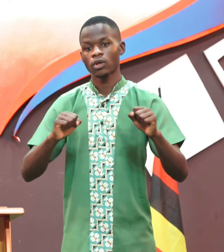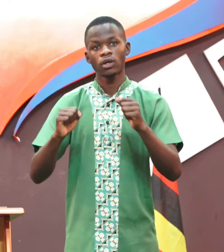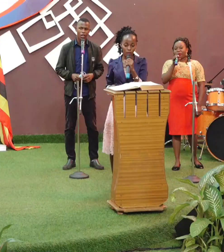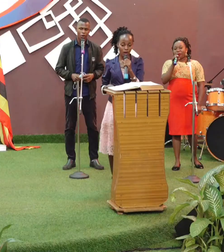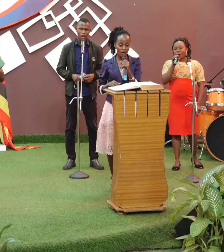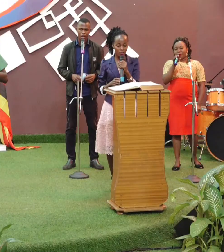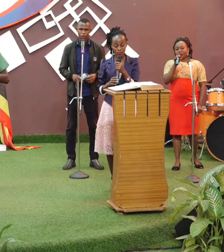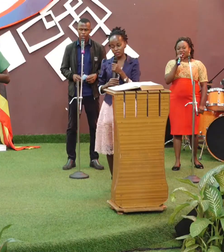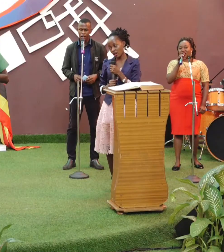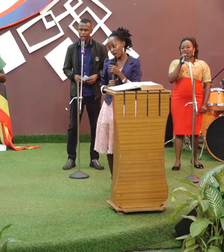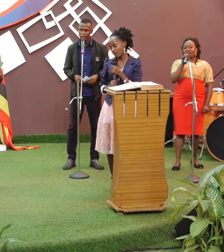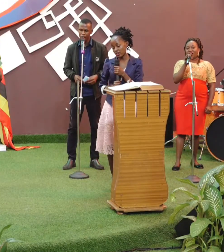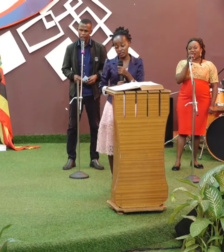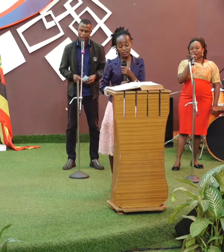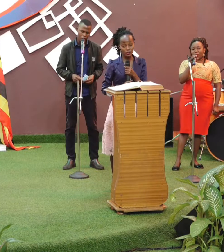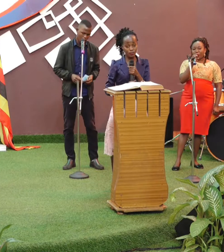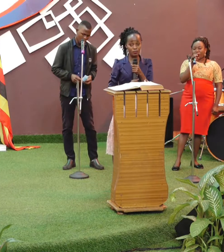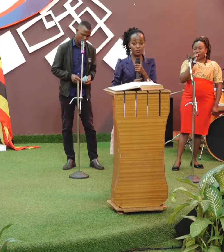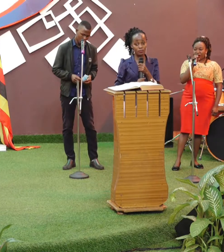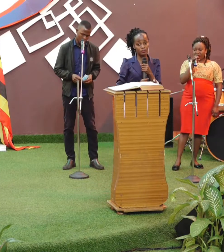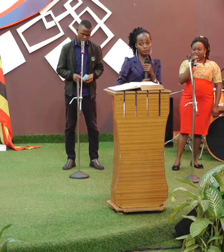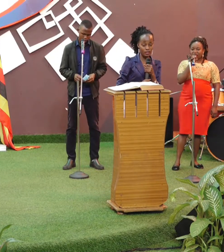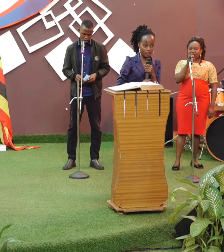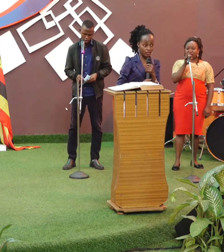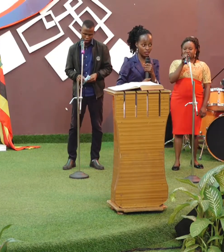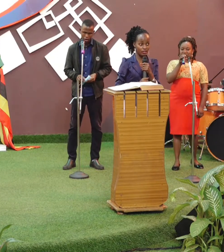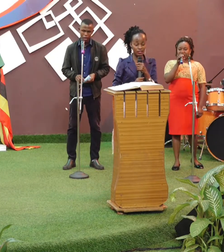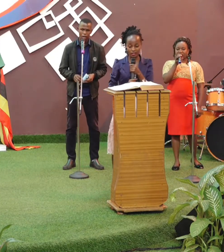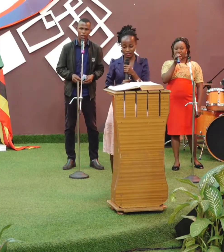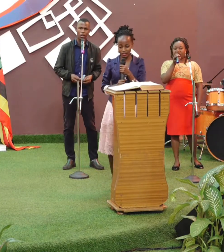twanunuliwa lwa musayi ogwaye.